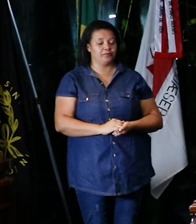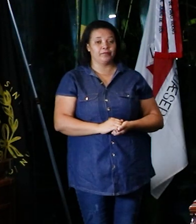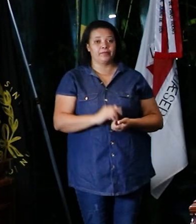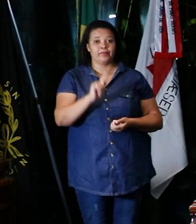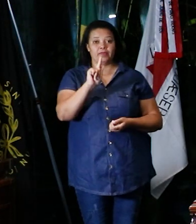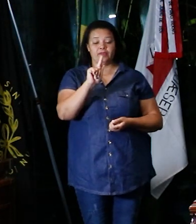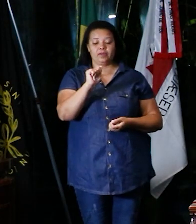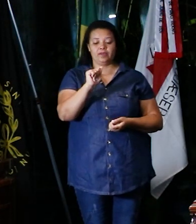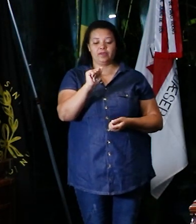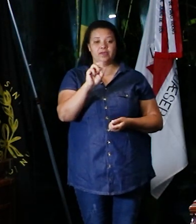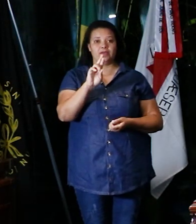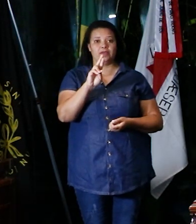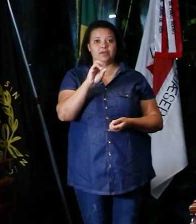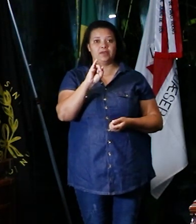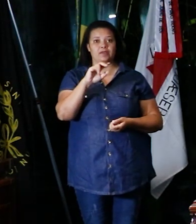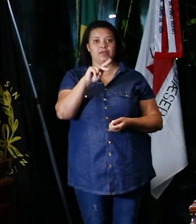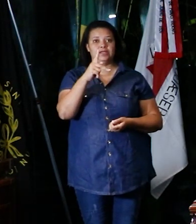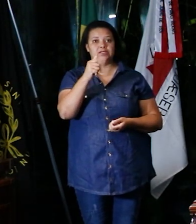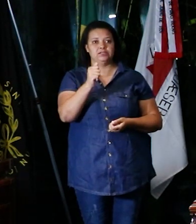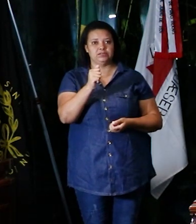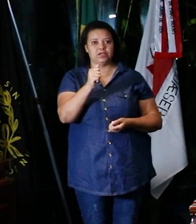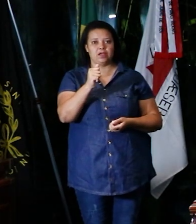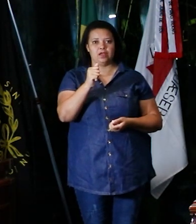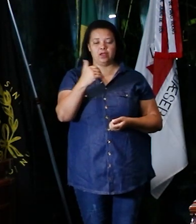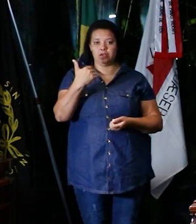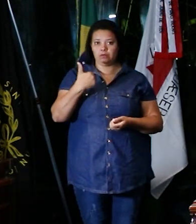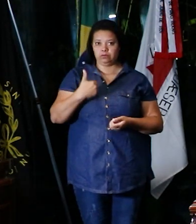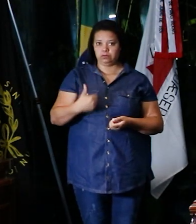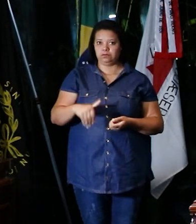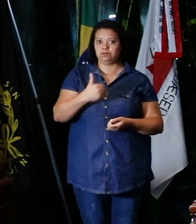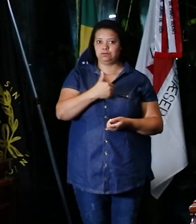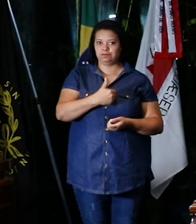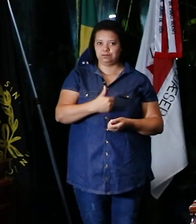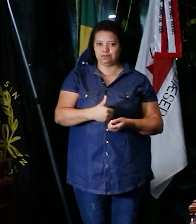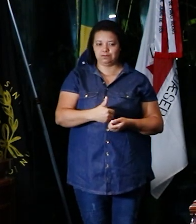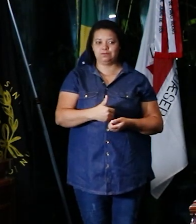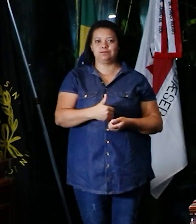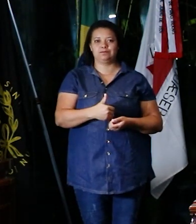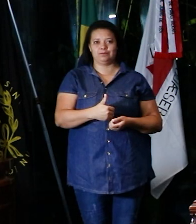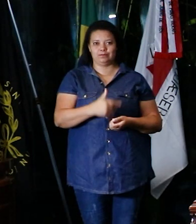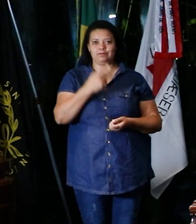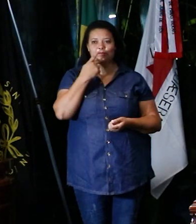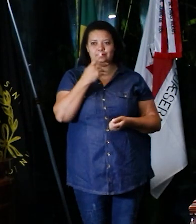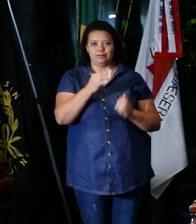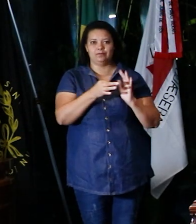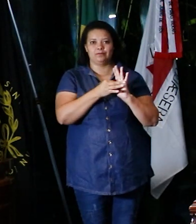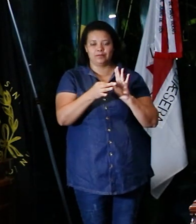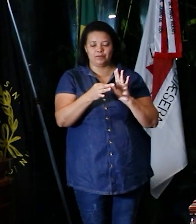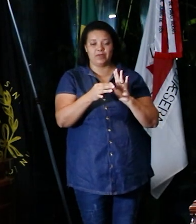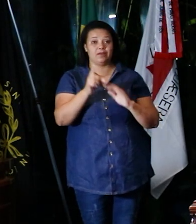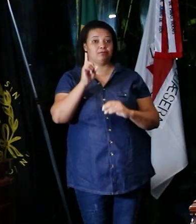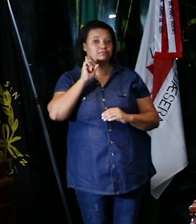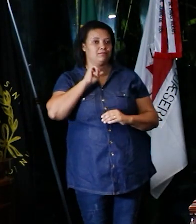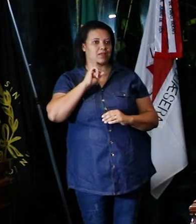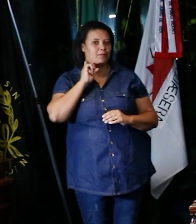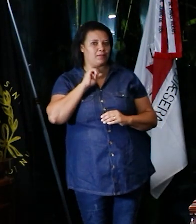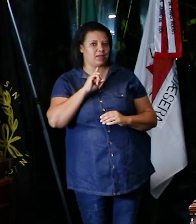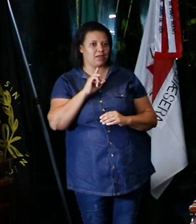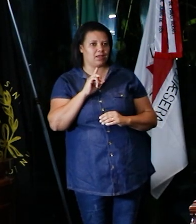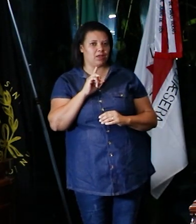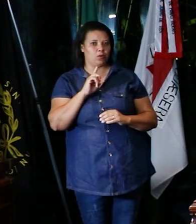Garrincha, Pelé, Galo, Flamengo... Galo, é claro, não é? Flamengo,